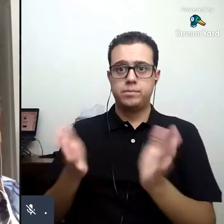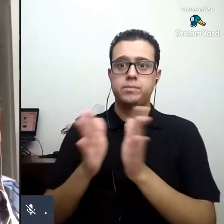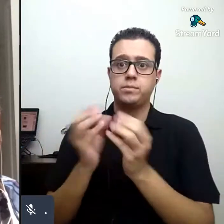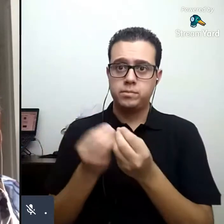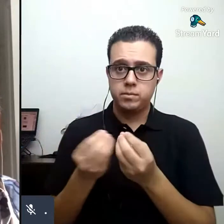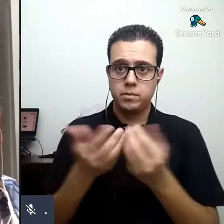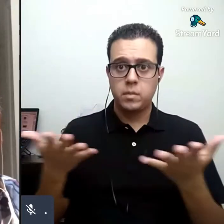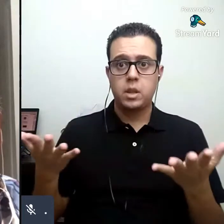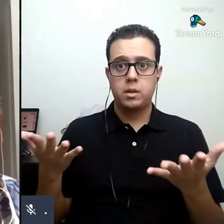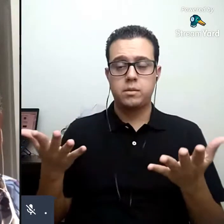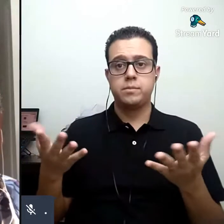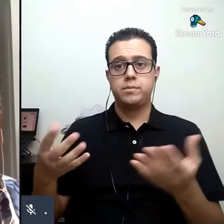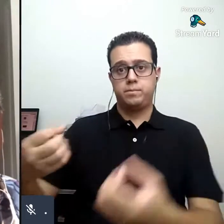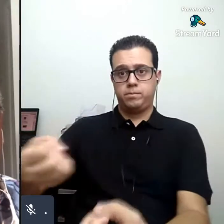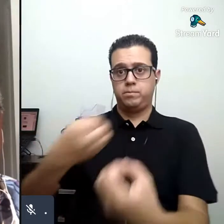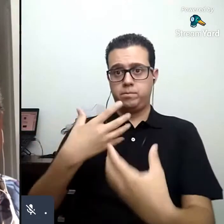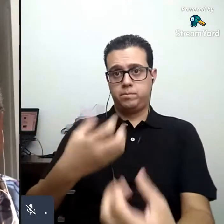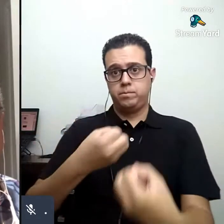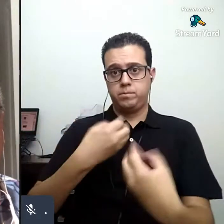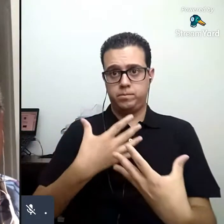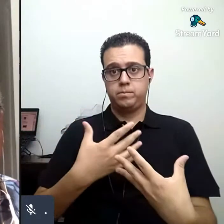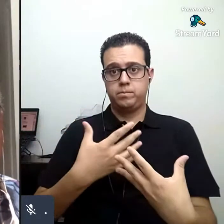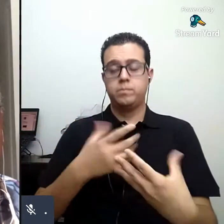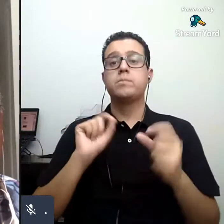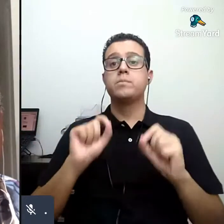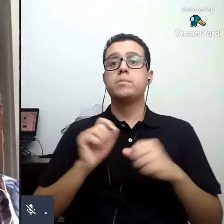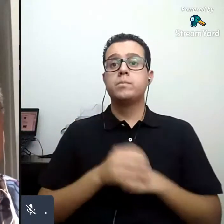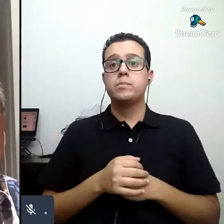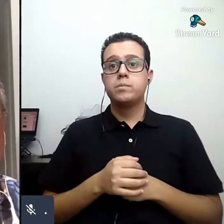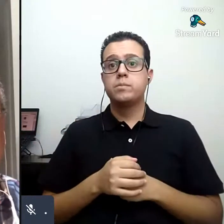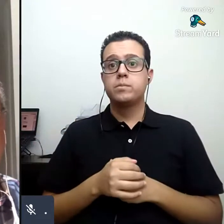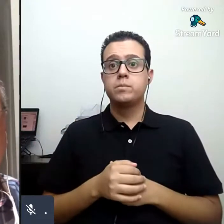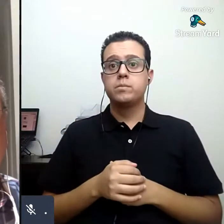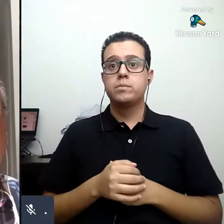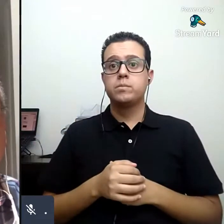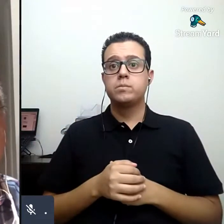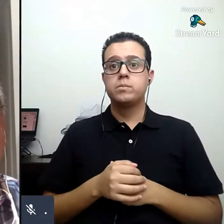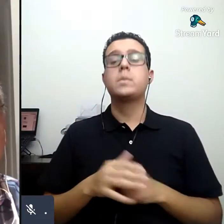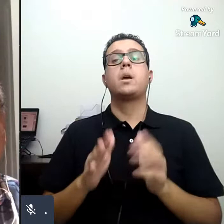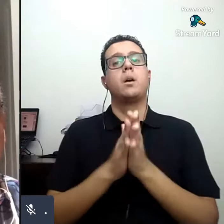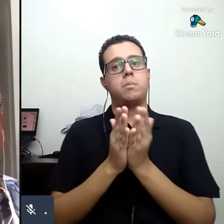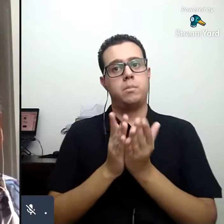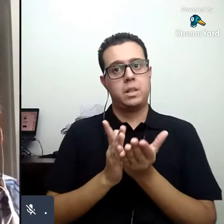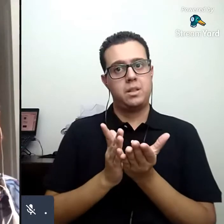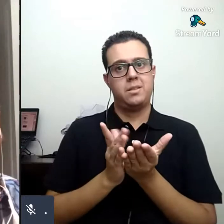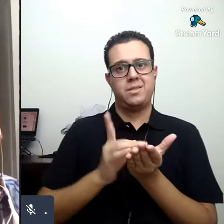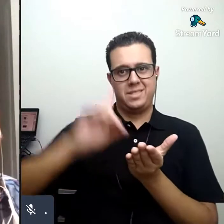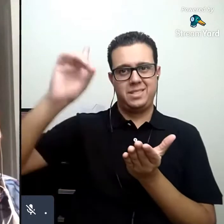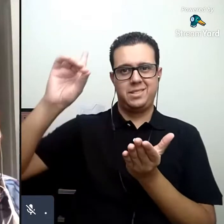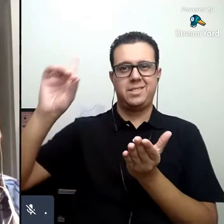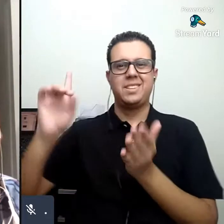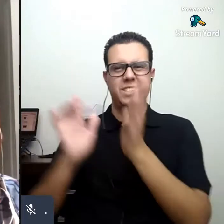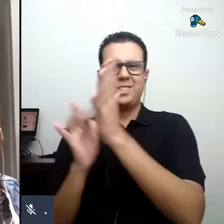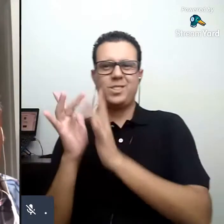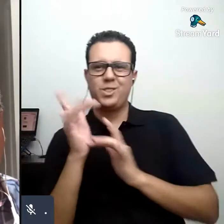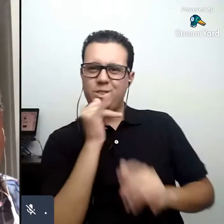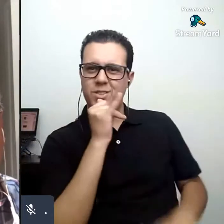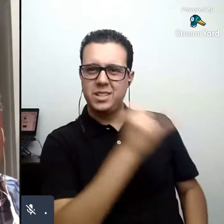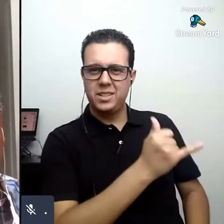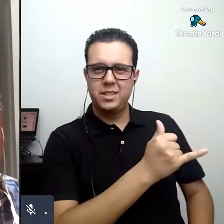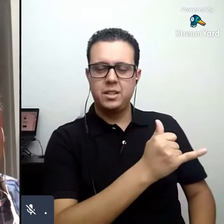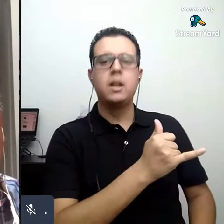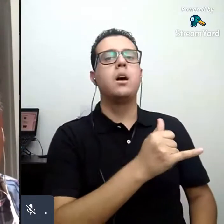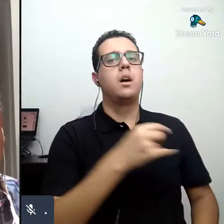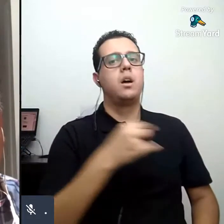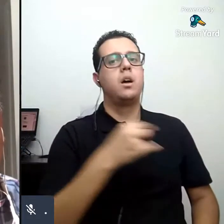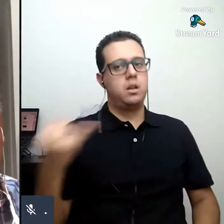ensina que o que vale é a palavra de Deus, é a palavra de Jesus, o que vale é a obediência